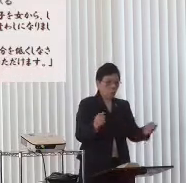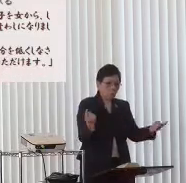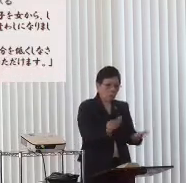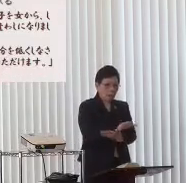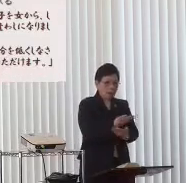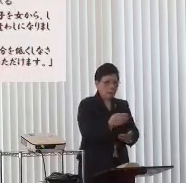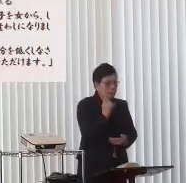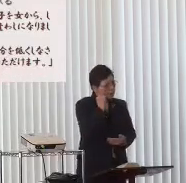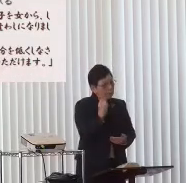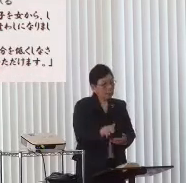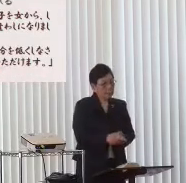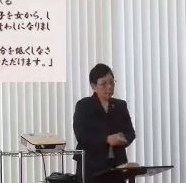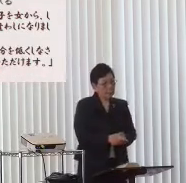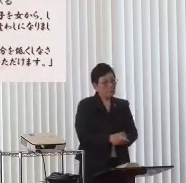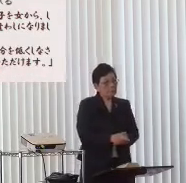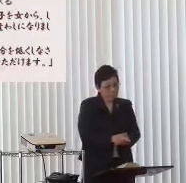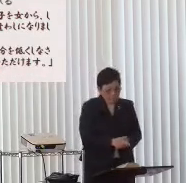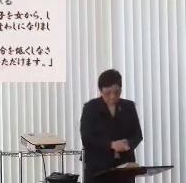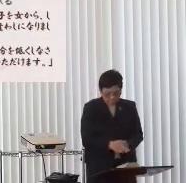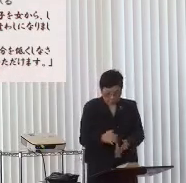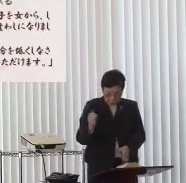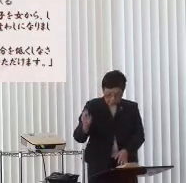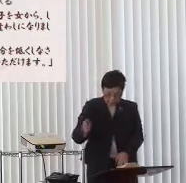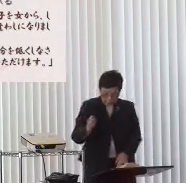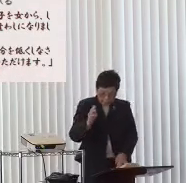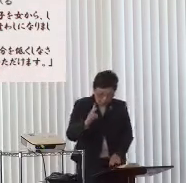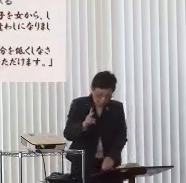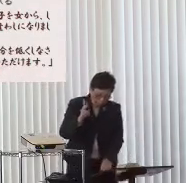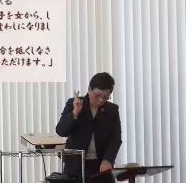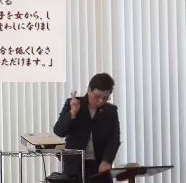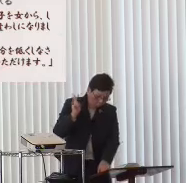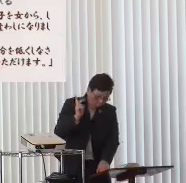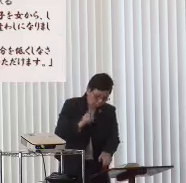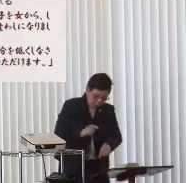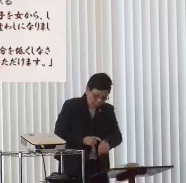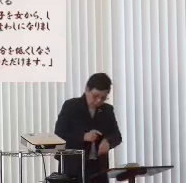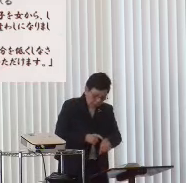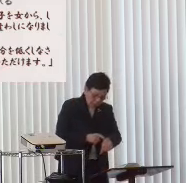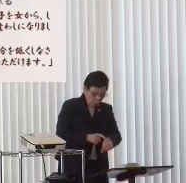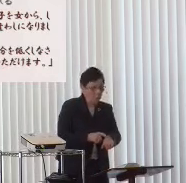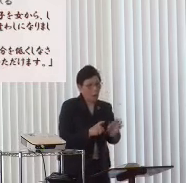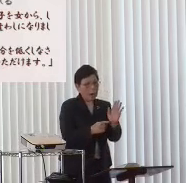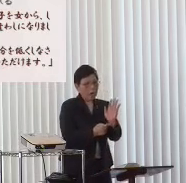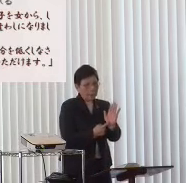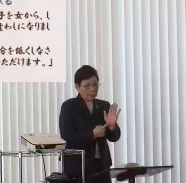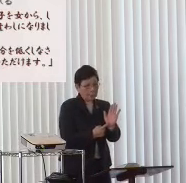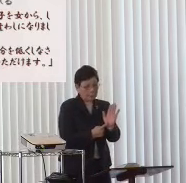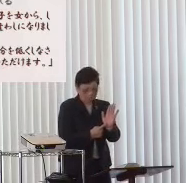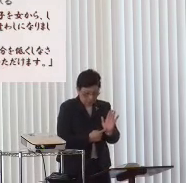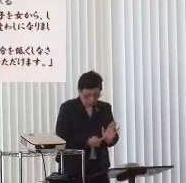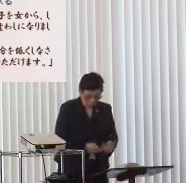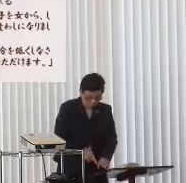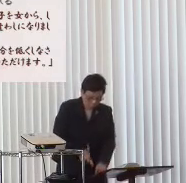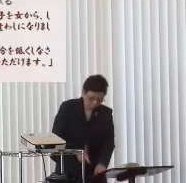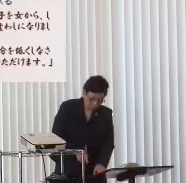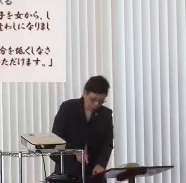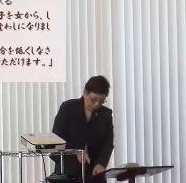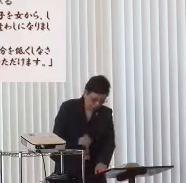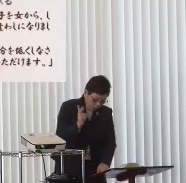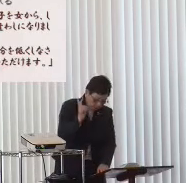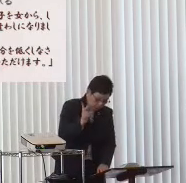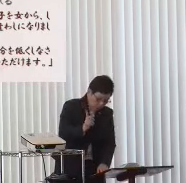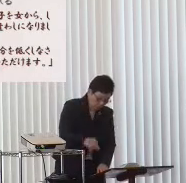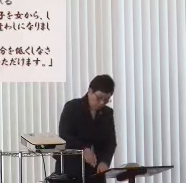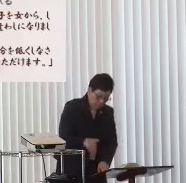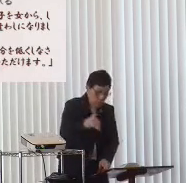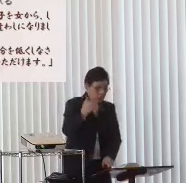もう一つはクロノスというですね、これは期間を表す言葉ですね。 神様はさまざまな事柄を